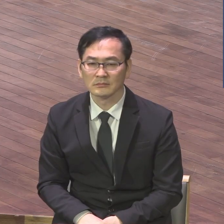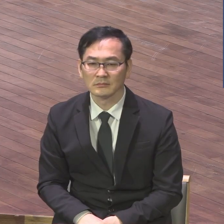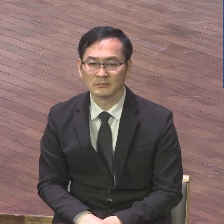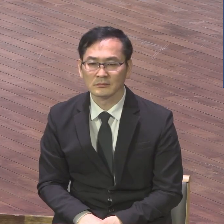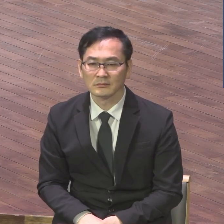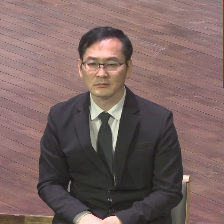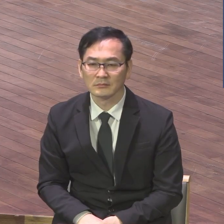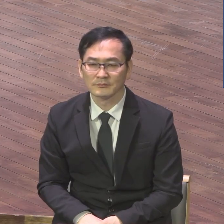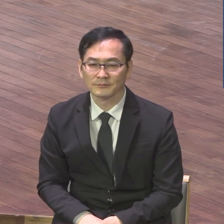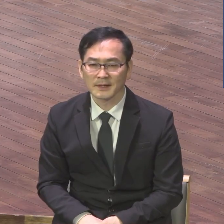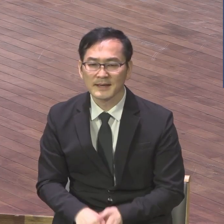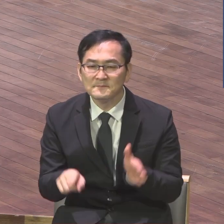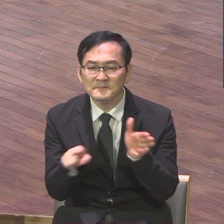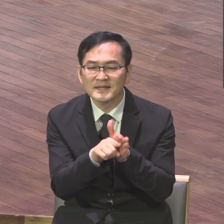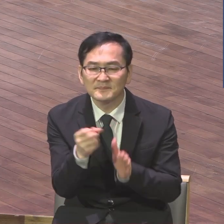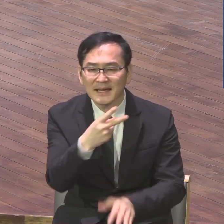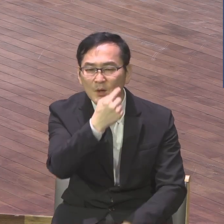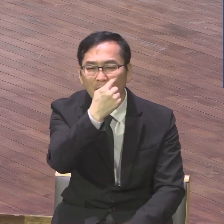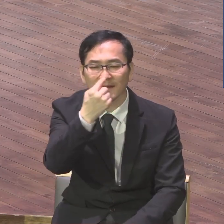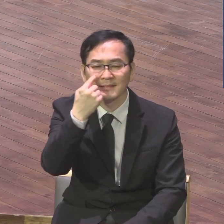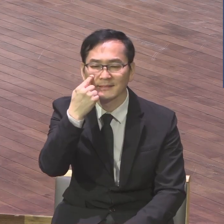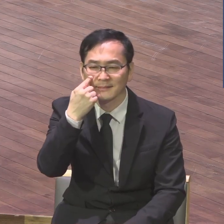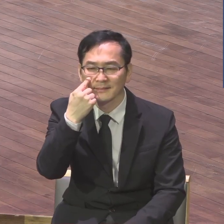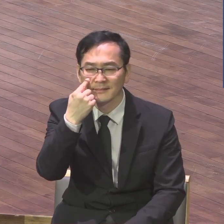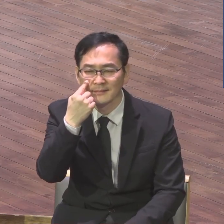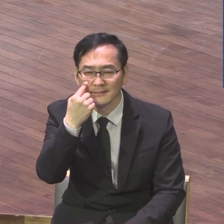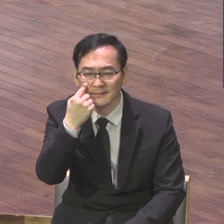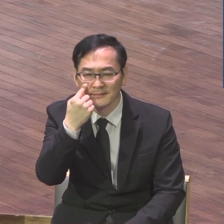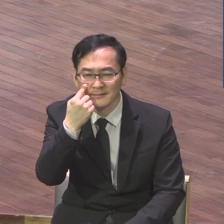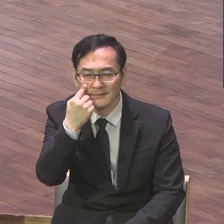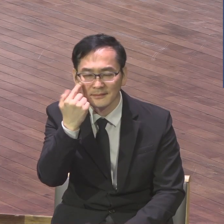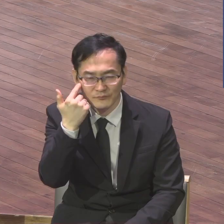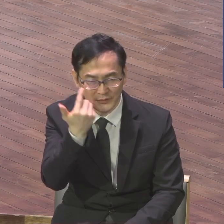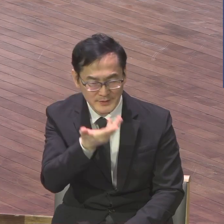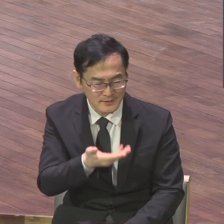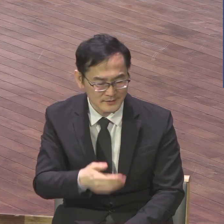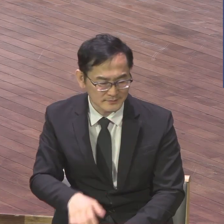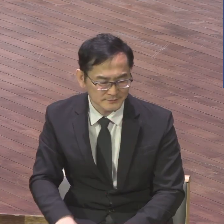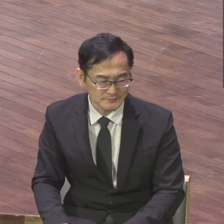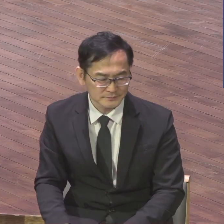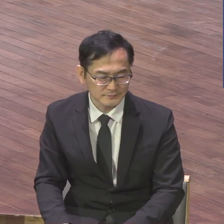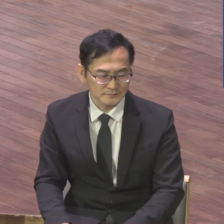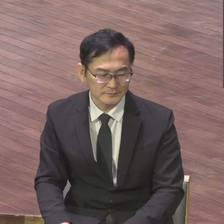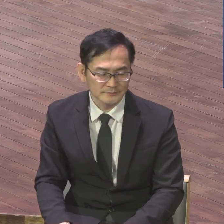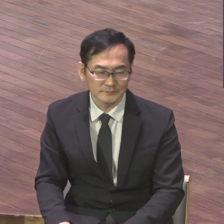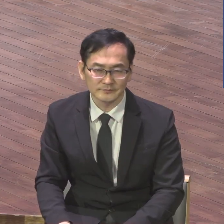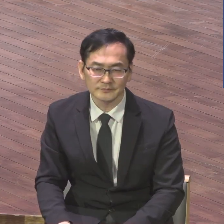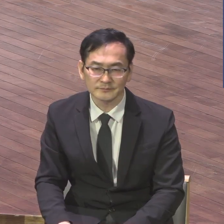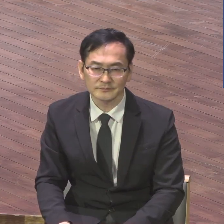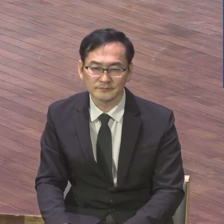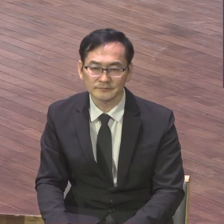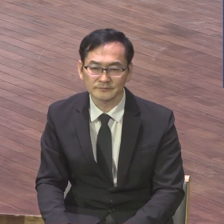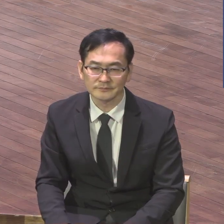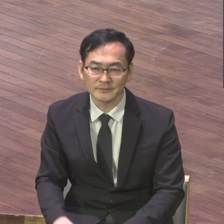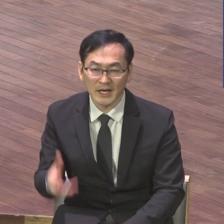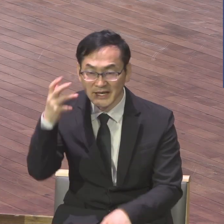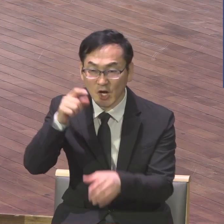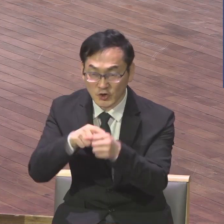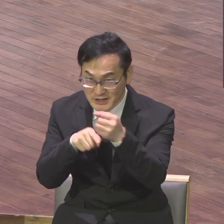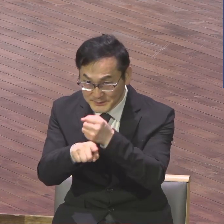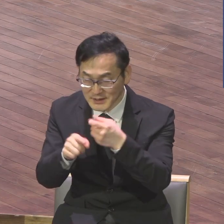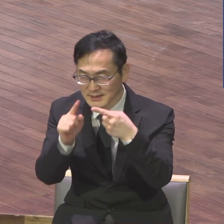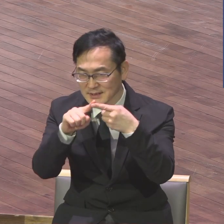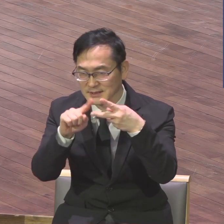온전한 믿음의 자리로 나아가야 되는 것을 강조하고 있어. 특별히 이 말씀 속에서 세 가지 영적 의미가 있어요. 첫째는